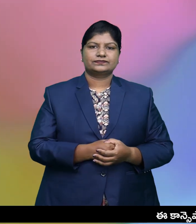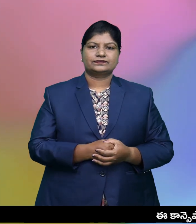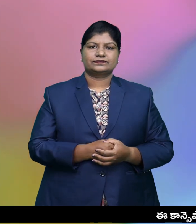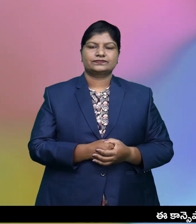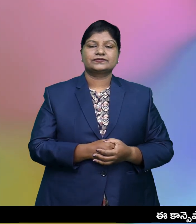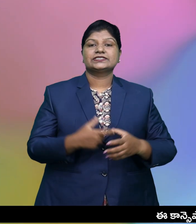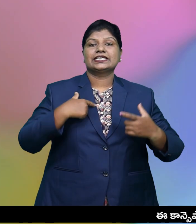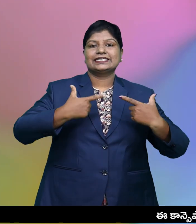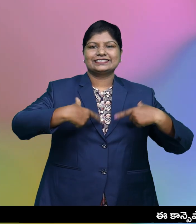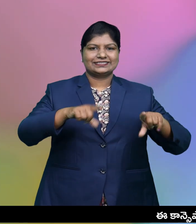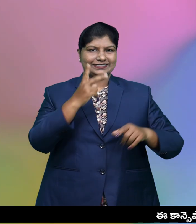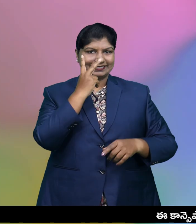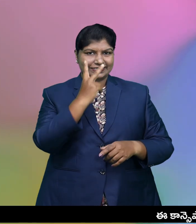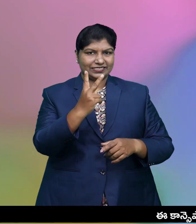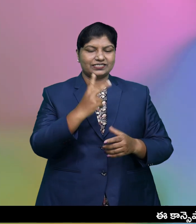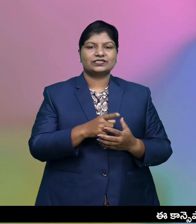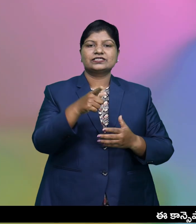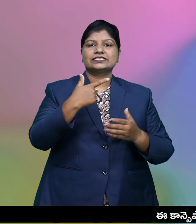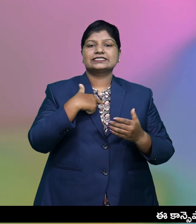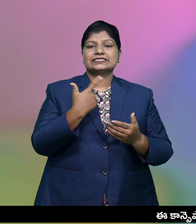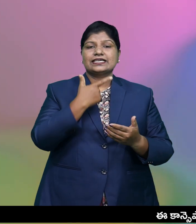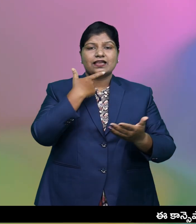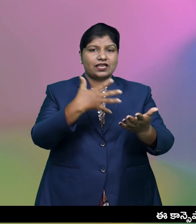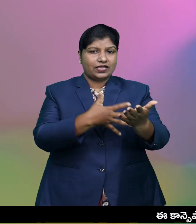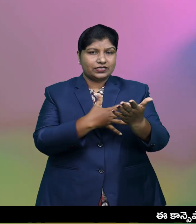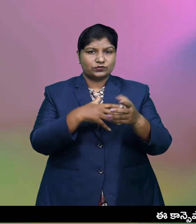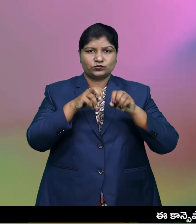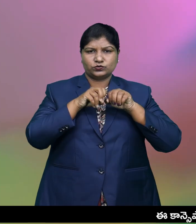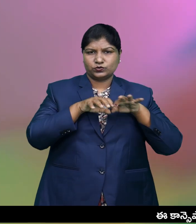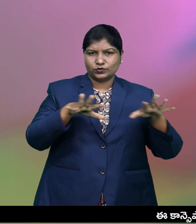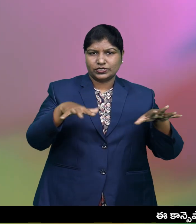ఈ కాన్సెప్ట్ మ్యాప్లో ప్రసరణ వ్యవస్థను చూద్దాం.